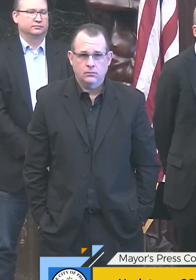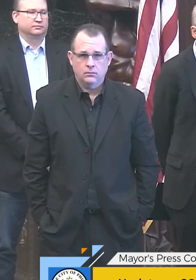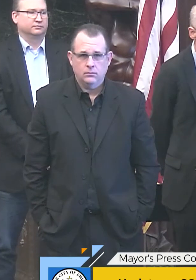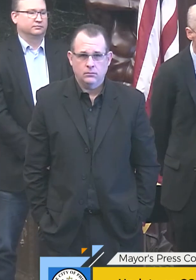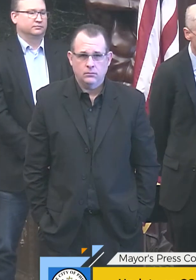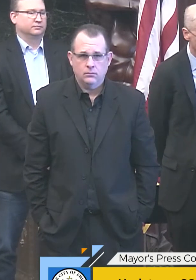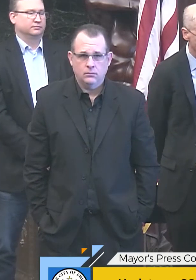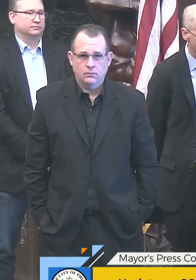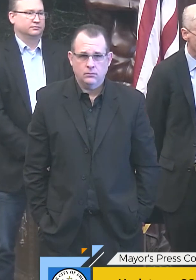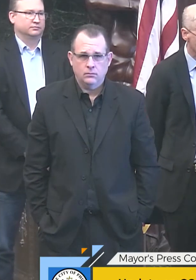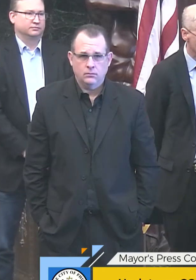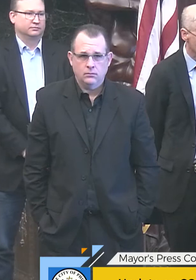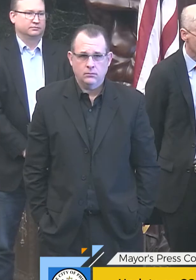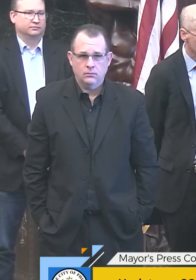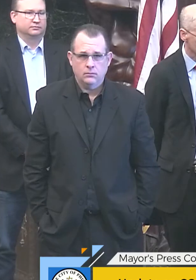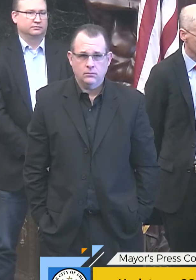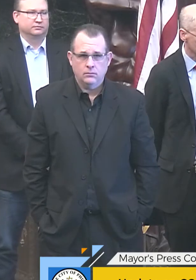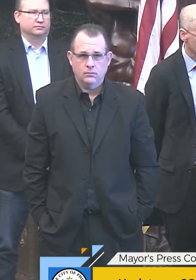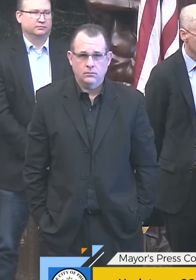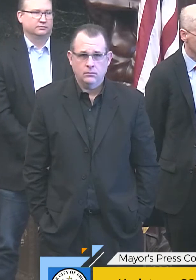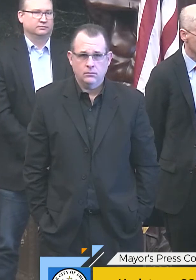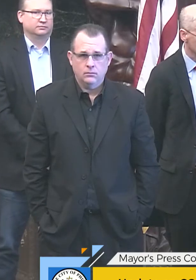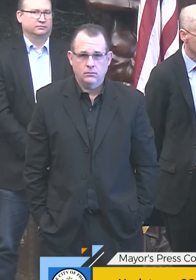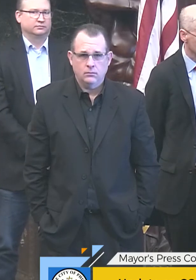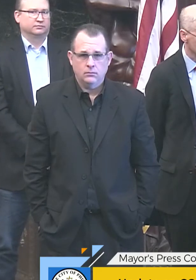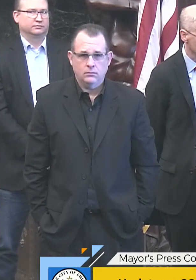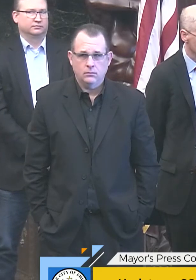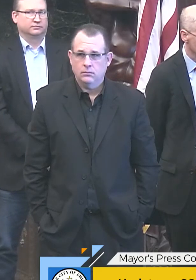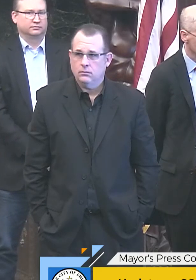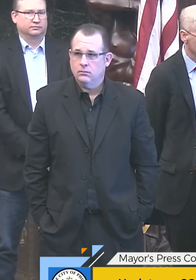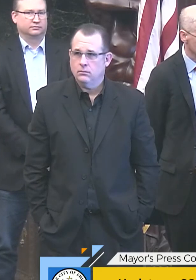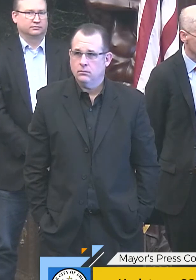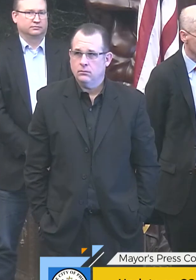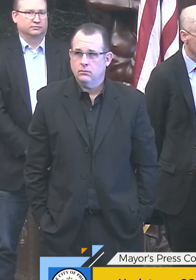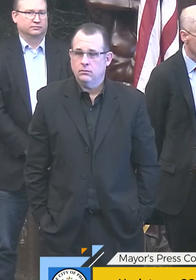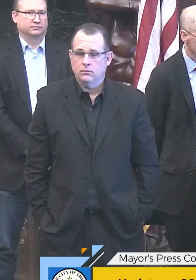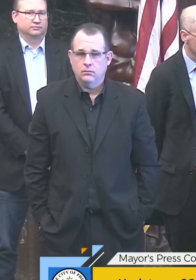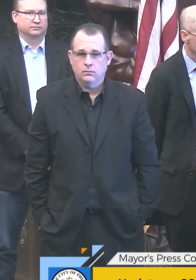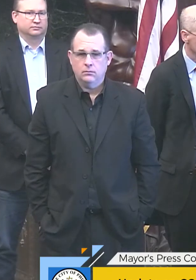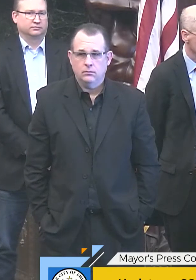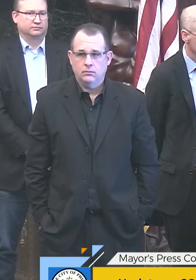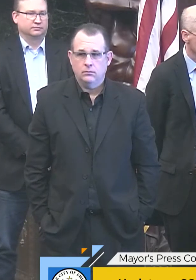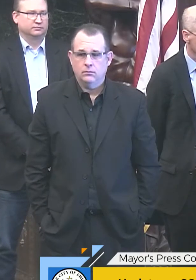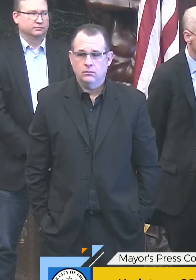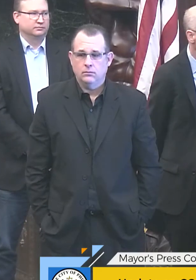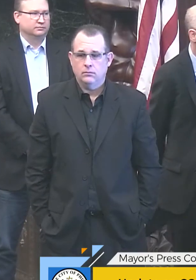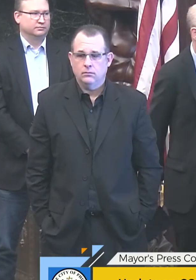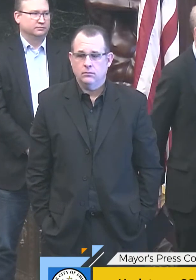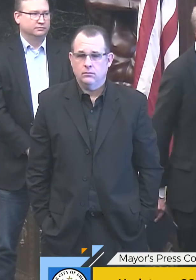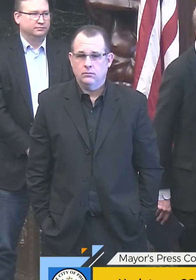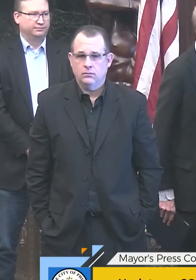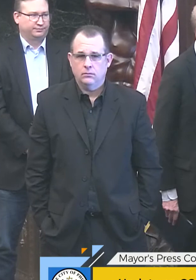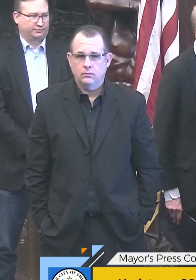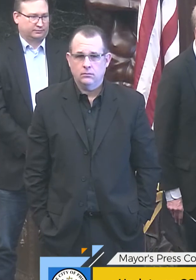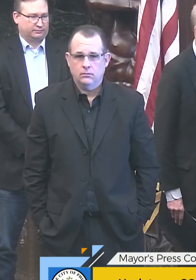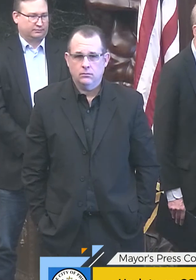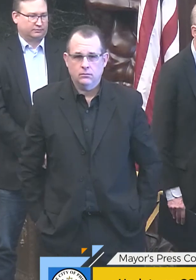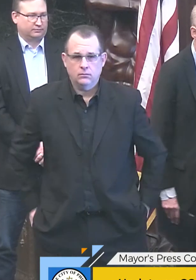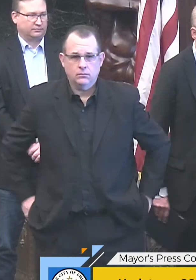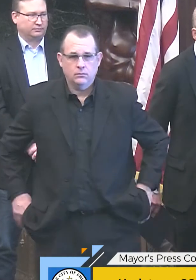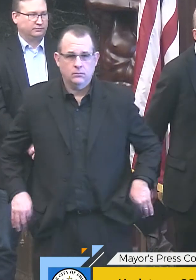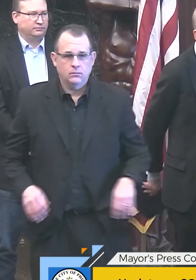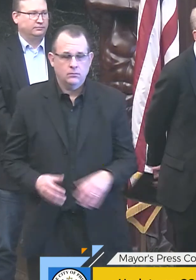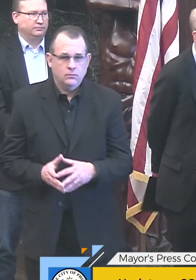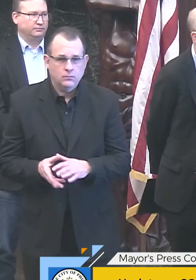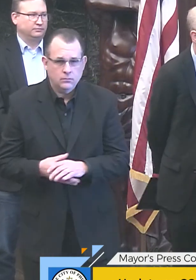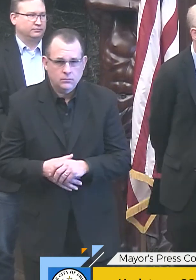carpas para los pacientes o básicamente hospitalarios? We know there's overpopulation